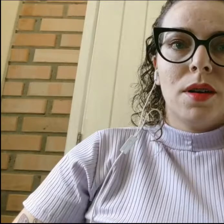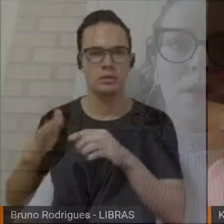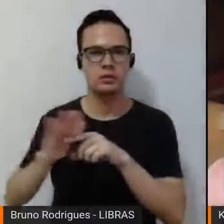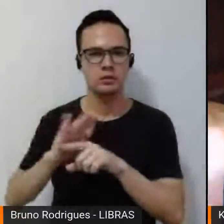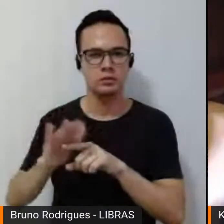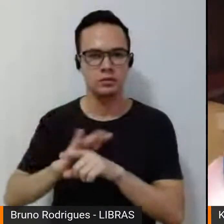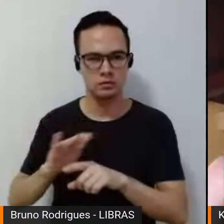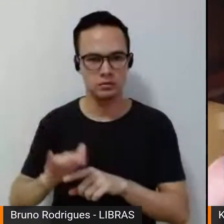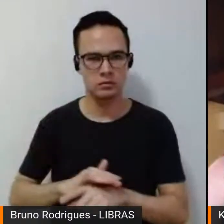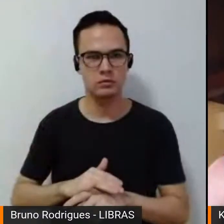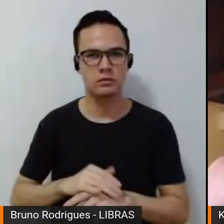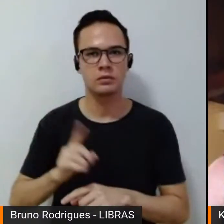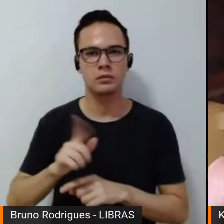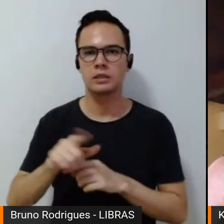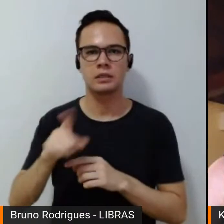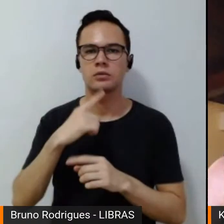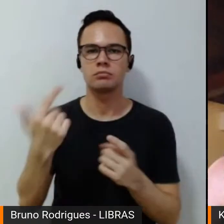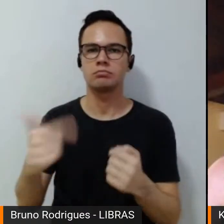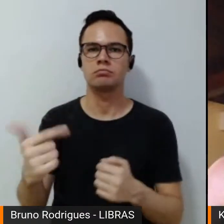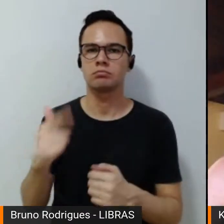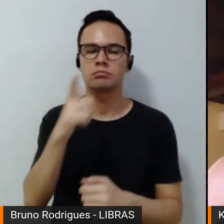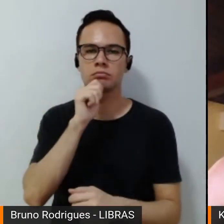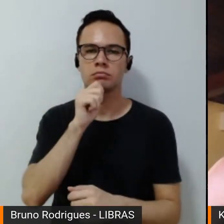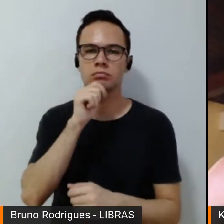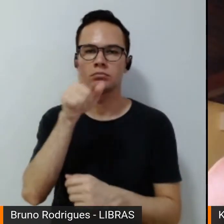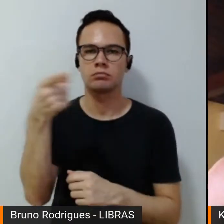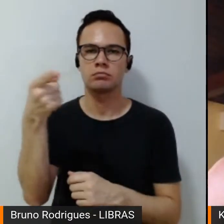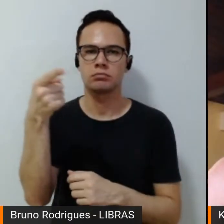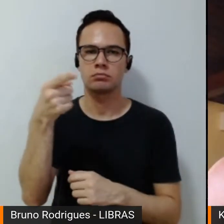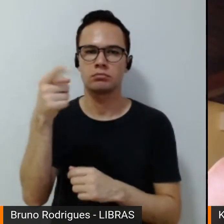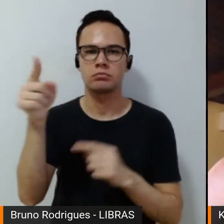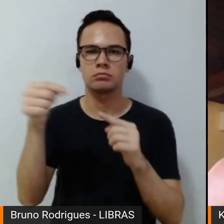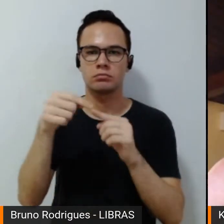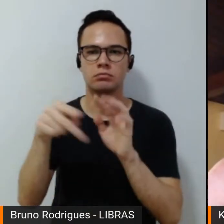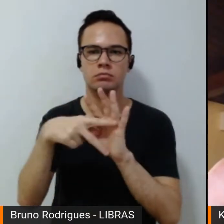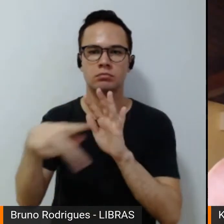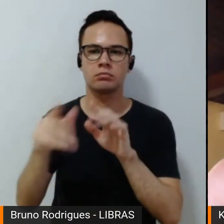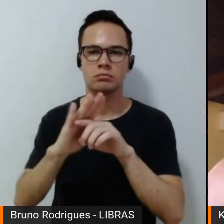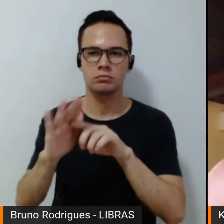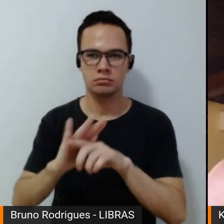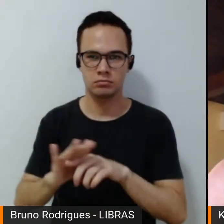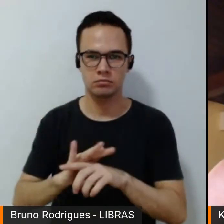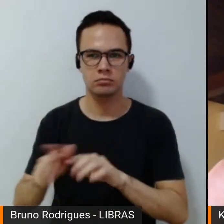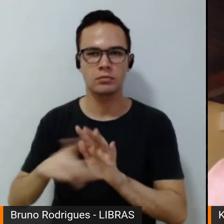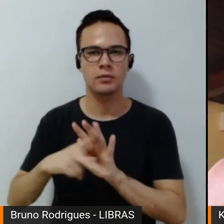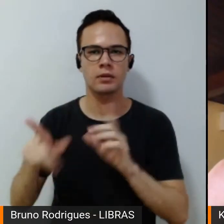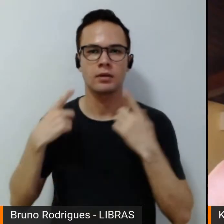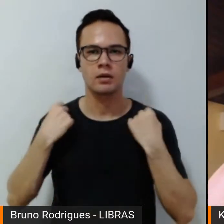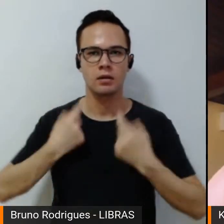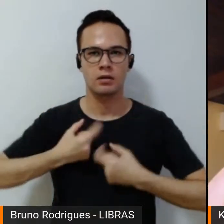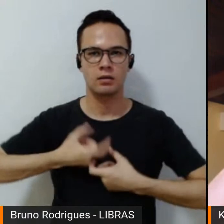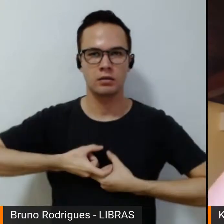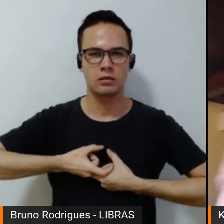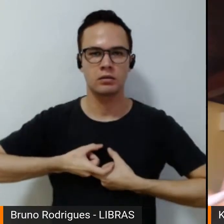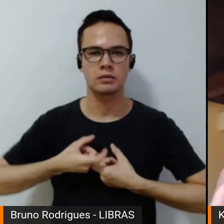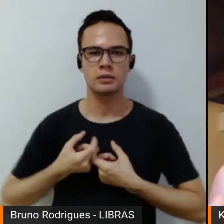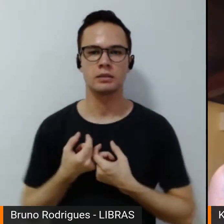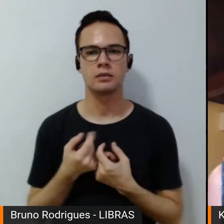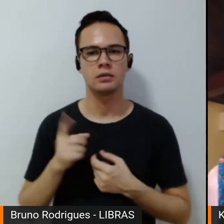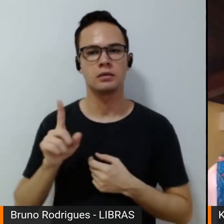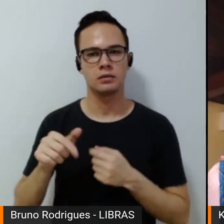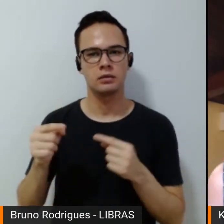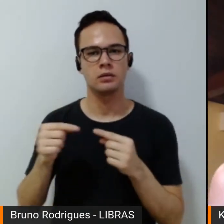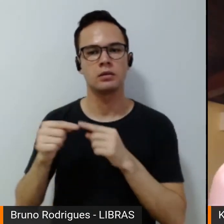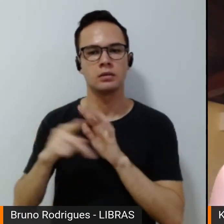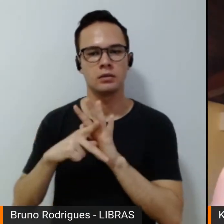aquilo que não havia aparecido na primeira fase da pesquisa sobre os medalhistas, que era a questão